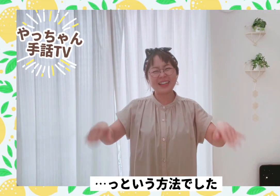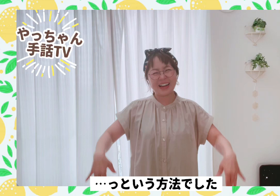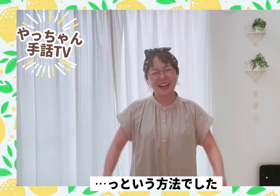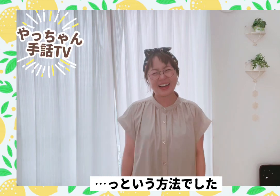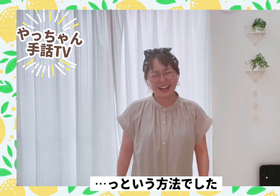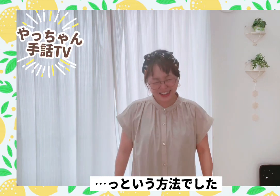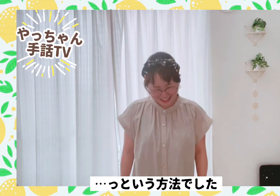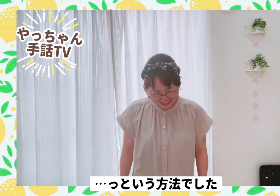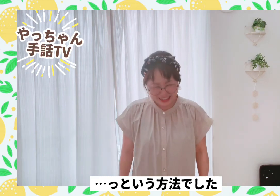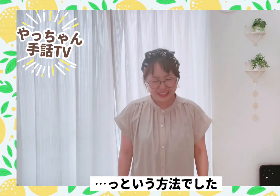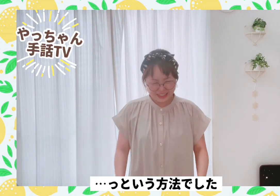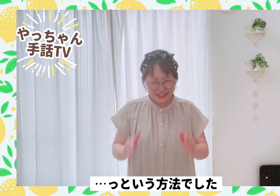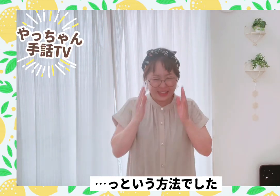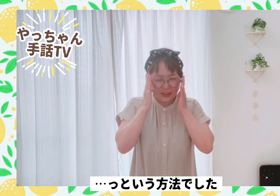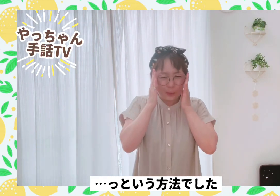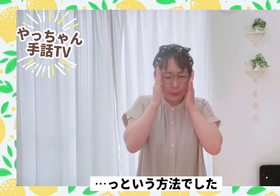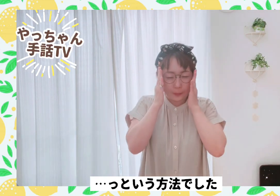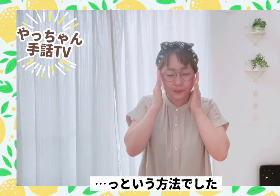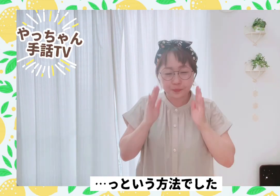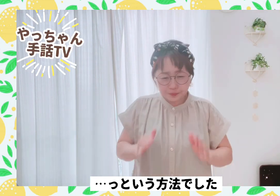という方法でした。